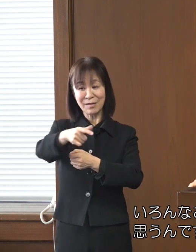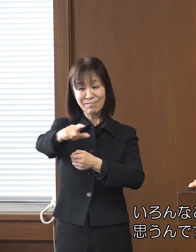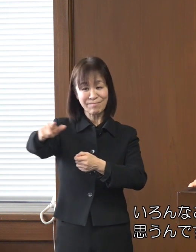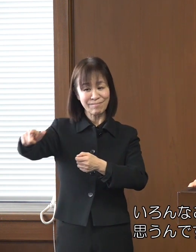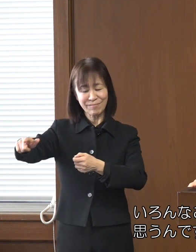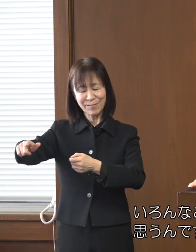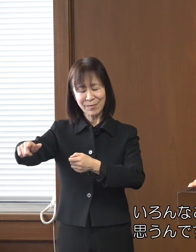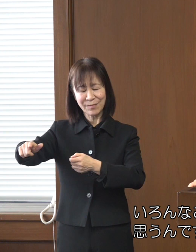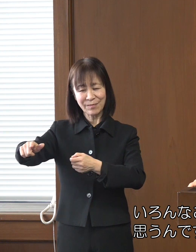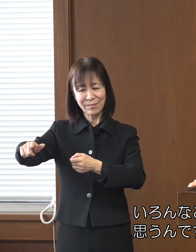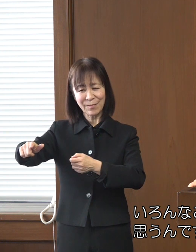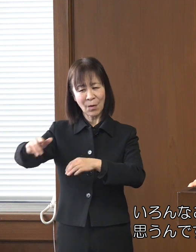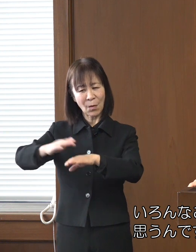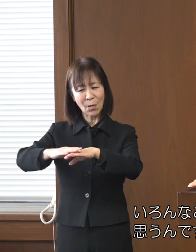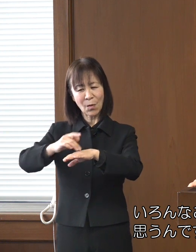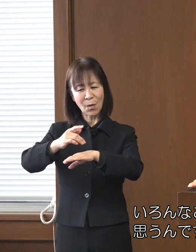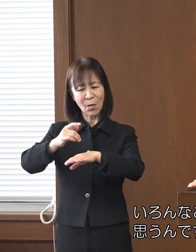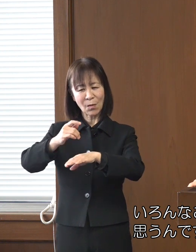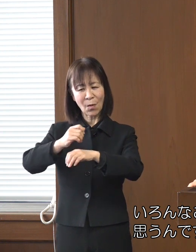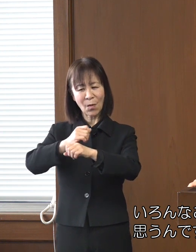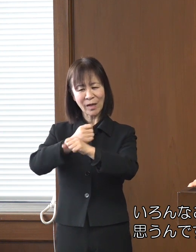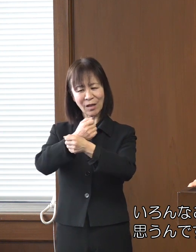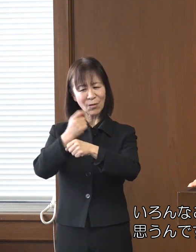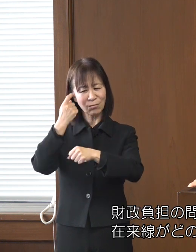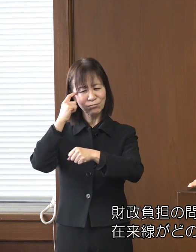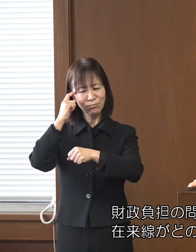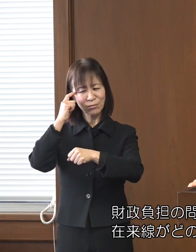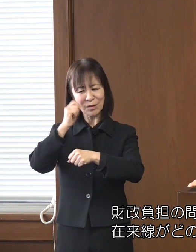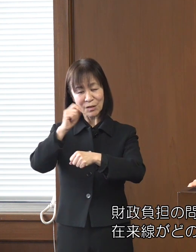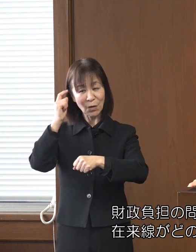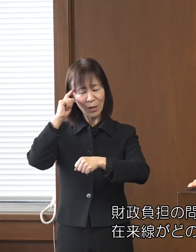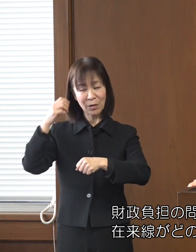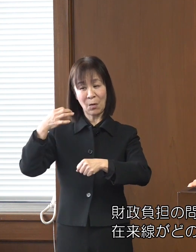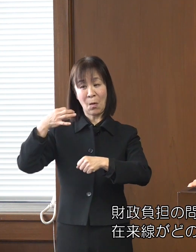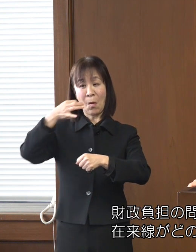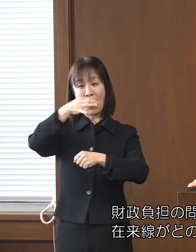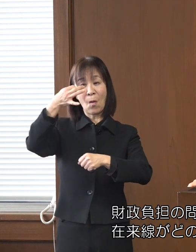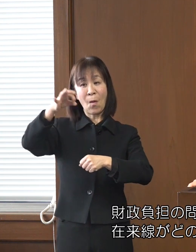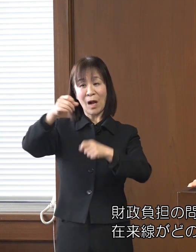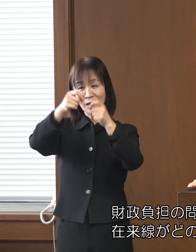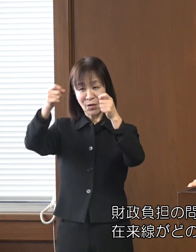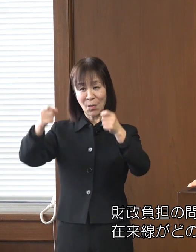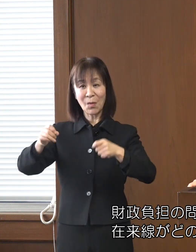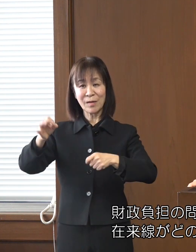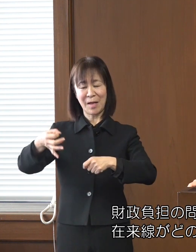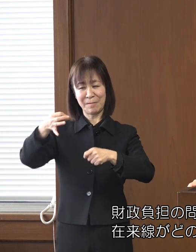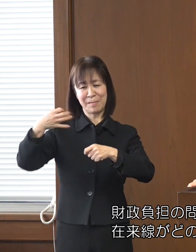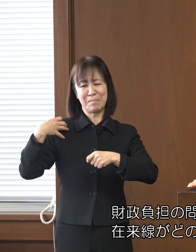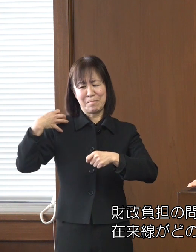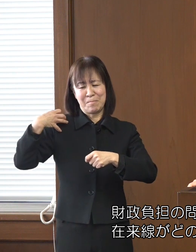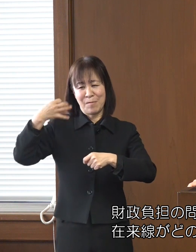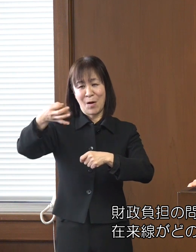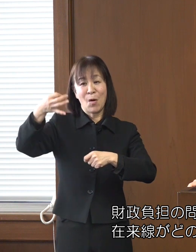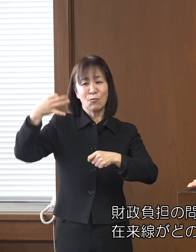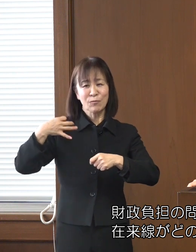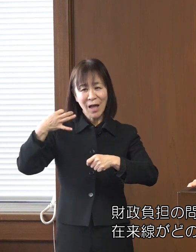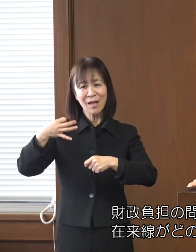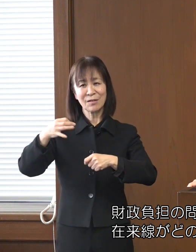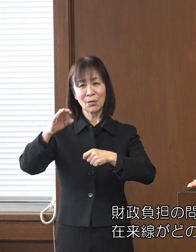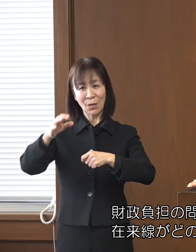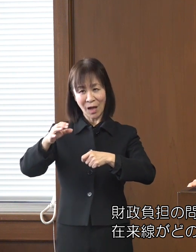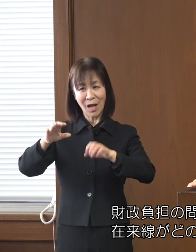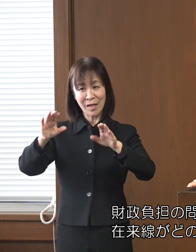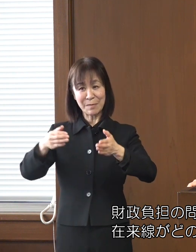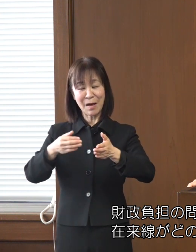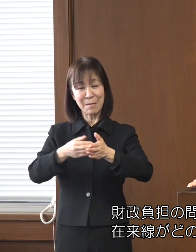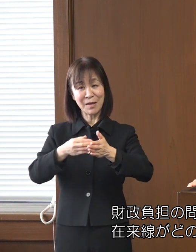ことを検討してもいいと思うんですけども、まあ、それでもね、その財政負担の問題だとか、さまざま在来線がね、どの